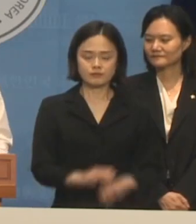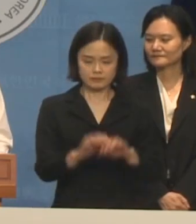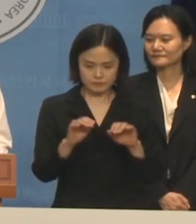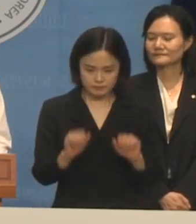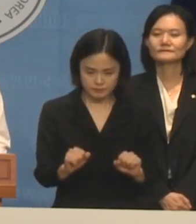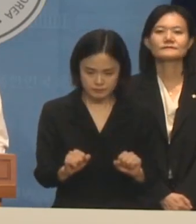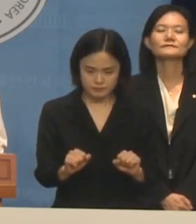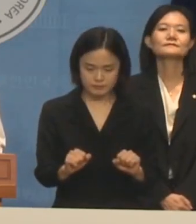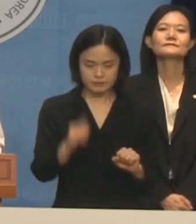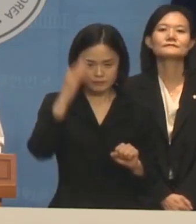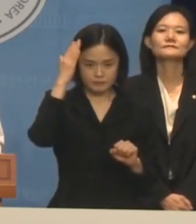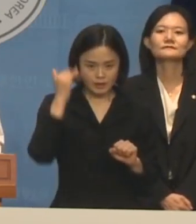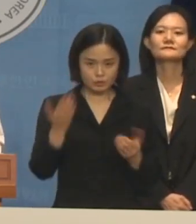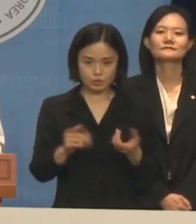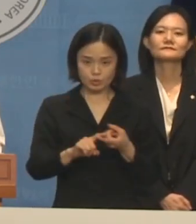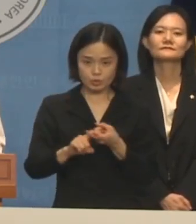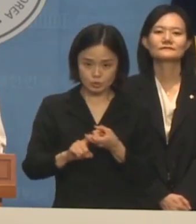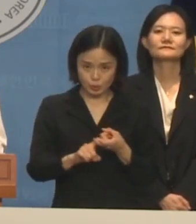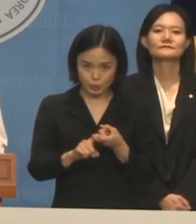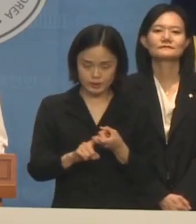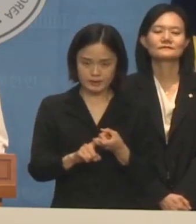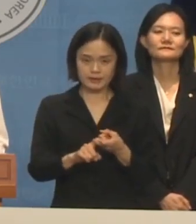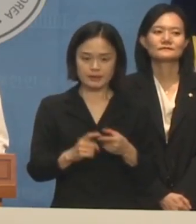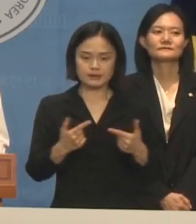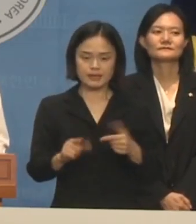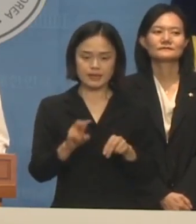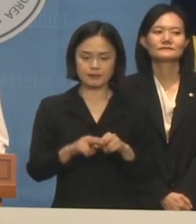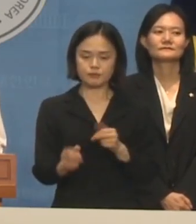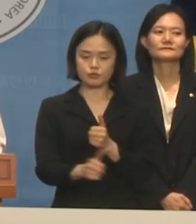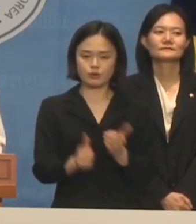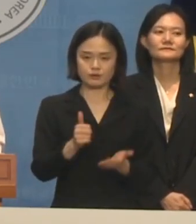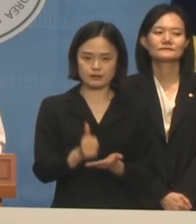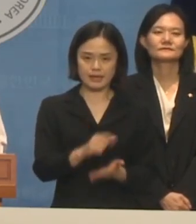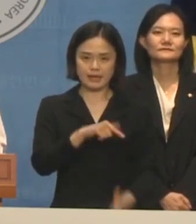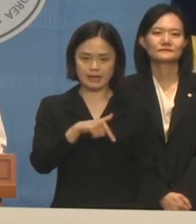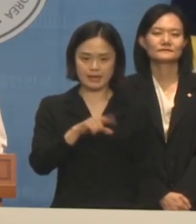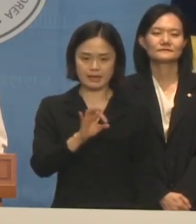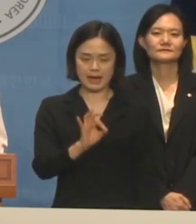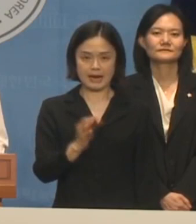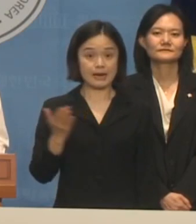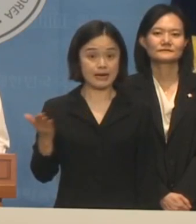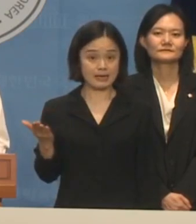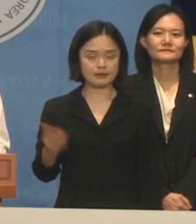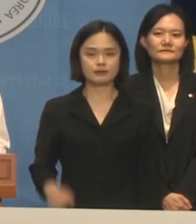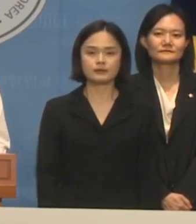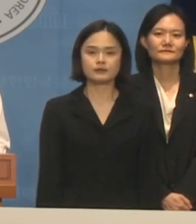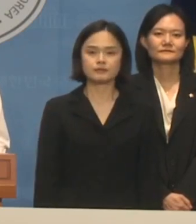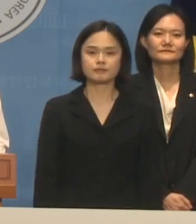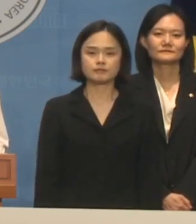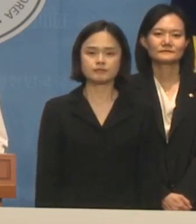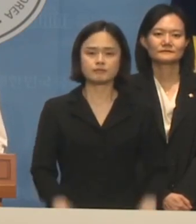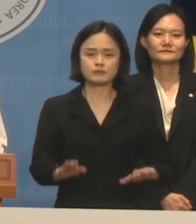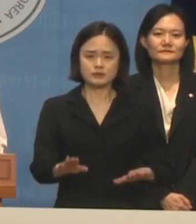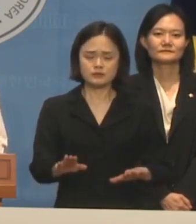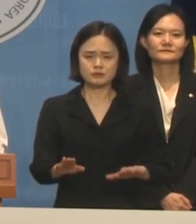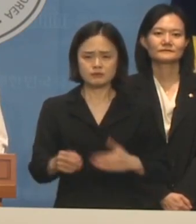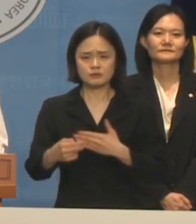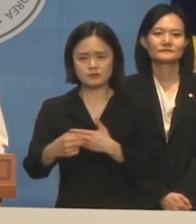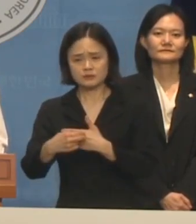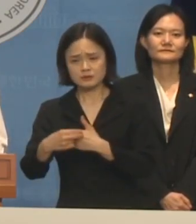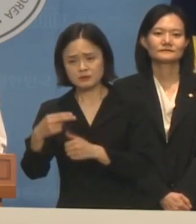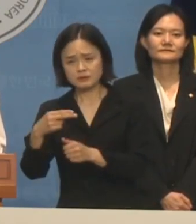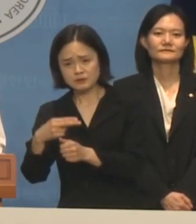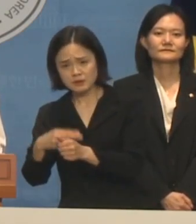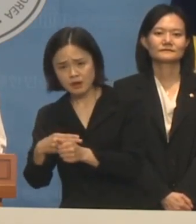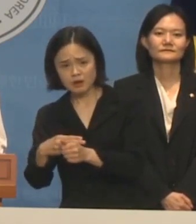안녕하십니까. 한국노총 상임위원장 강석윤입니다. 의정 갈등이 좀처럼 끝날 줄 모르고 계속되고 있습니다. 이런